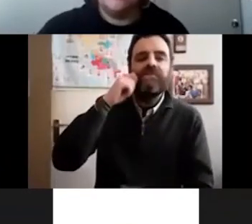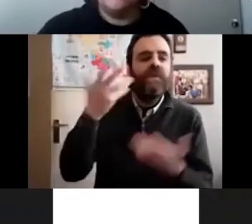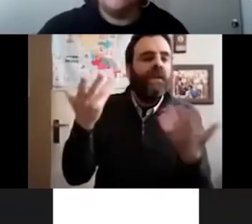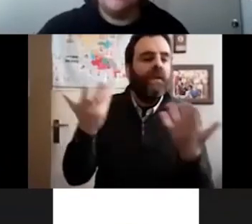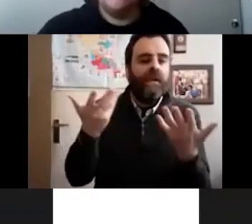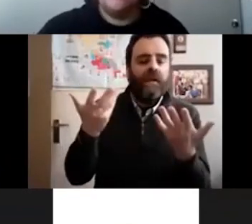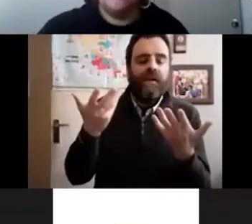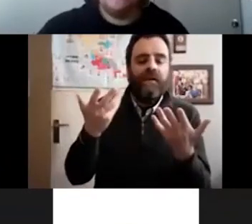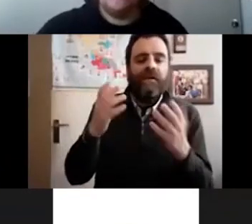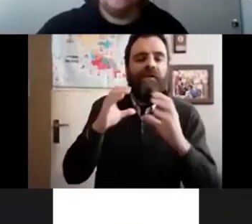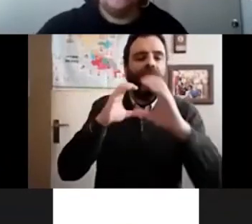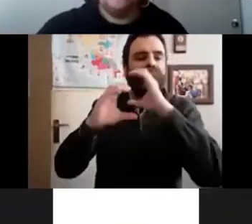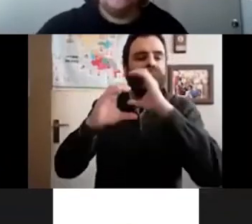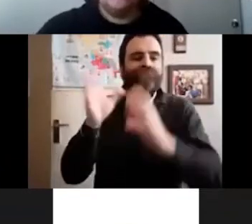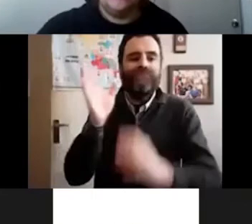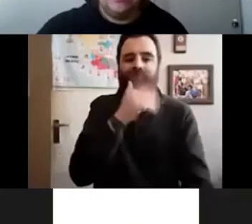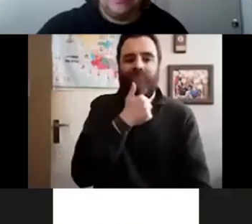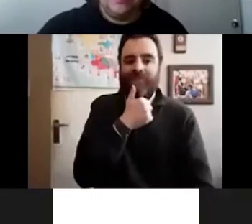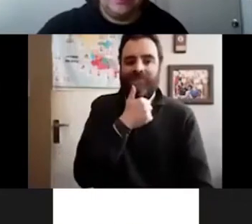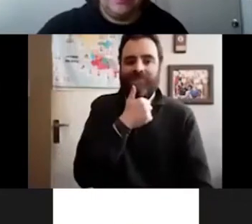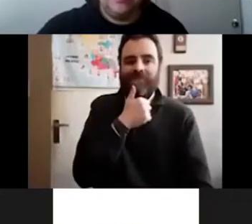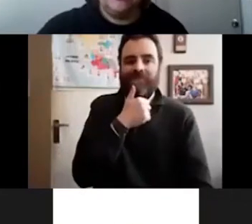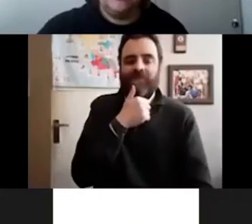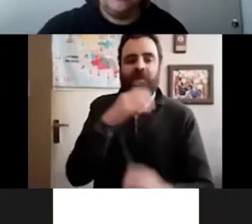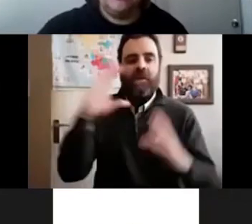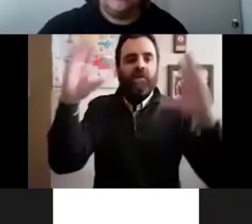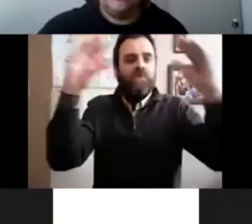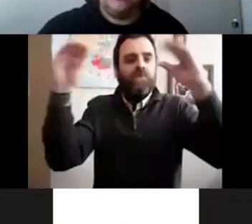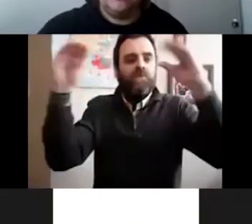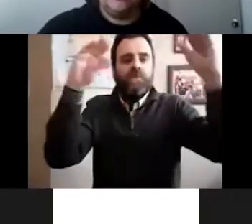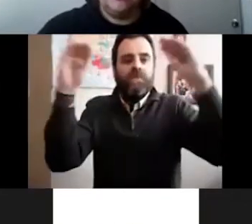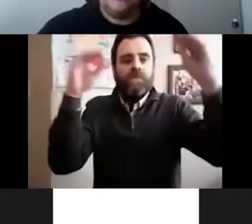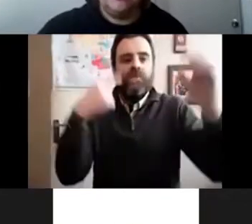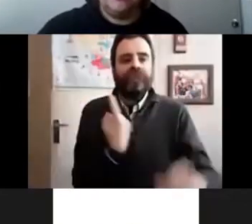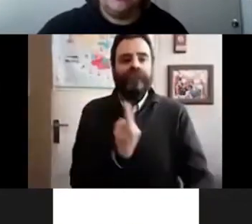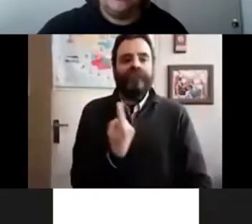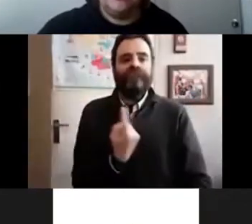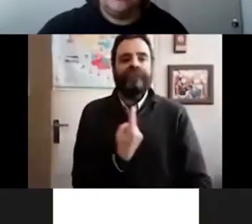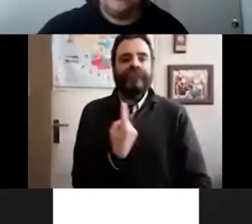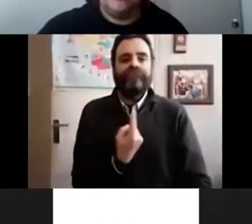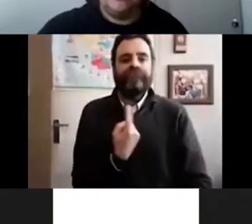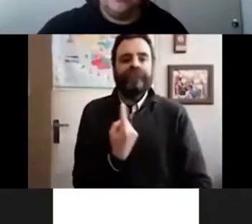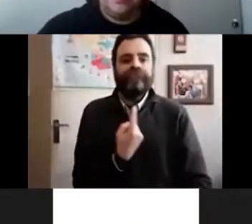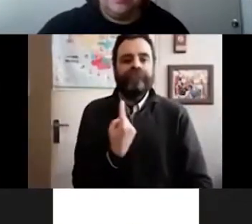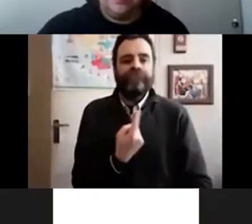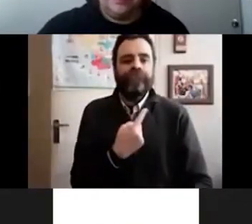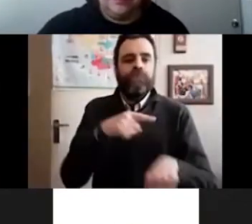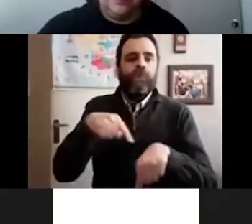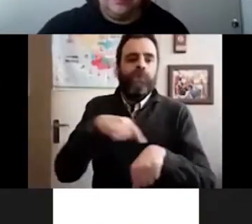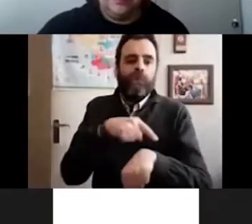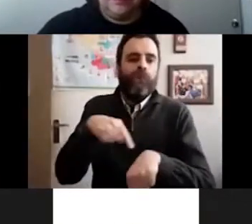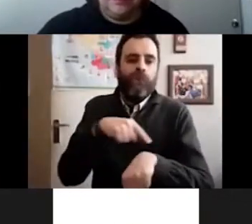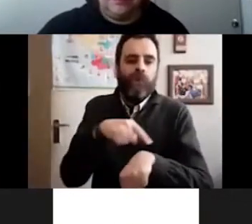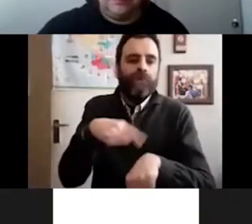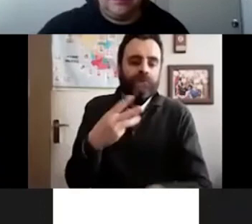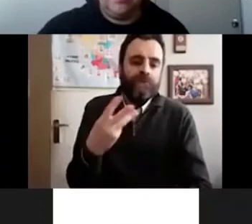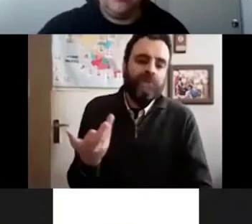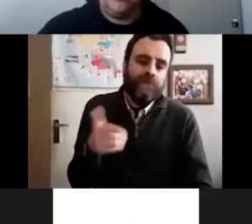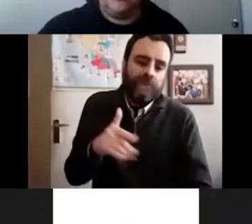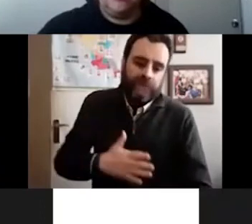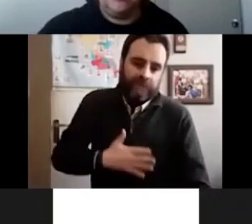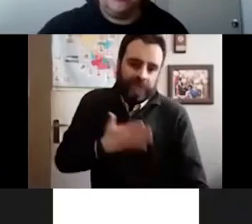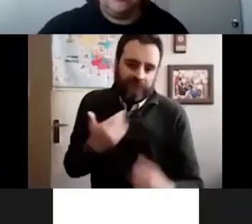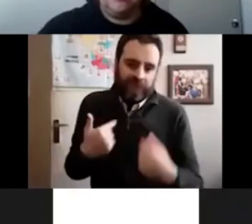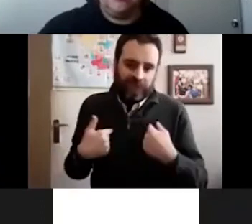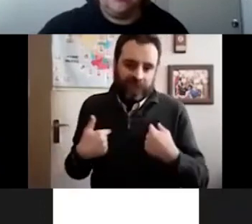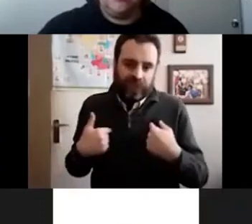El audismo, ¿qué significa el audismo? No hay comunicación. Todos los oyentes en la casa hablan y el niño está solo,